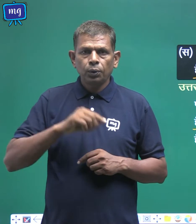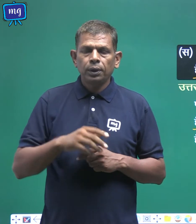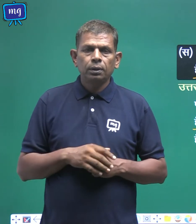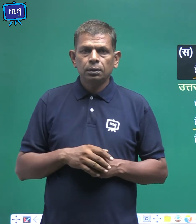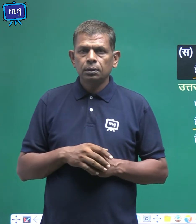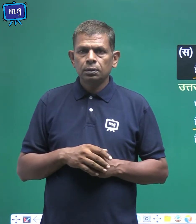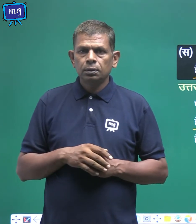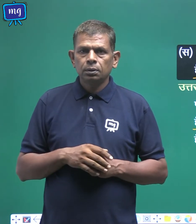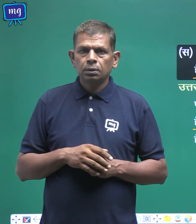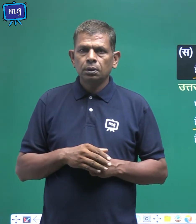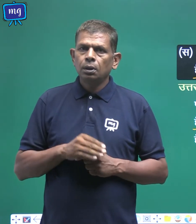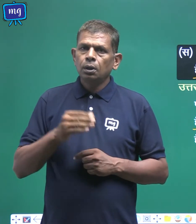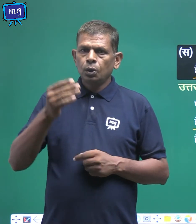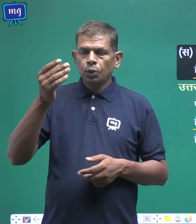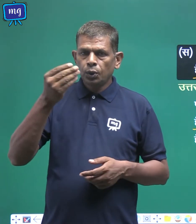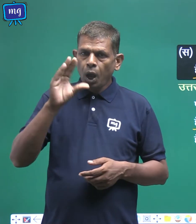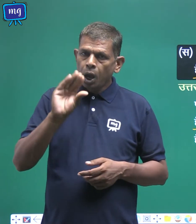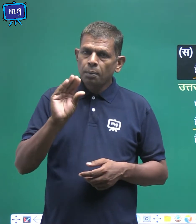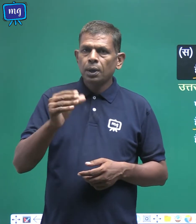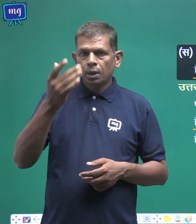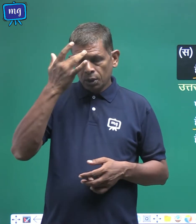उन्हें अभावजन्य रोग